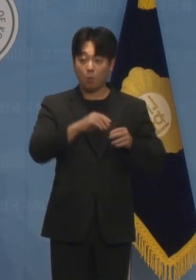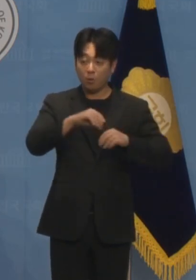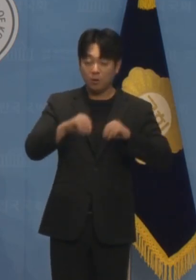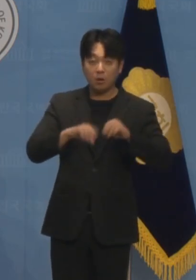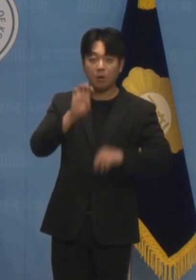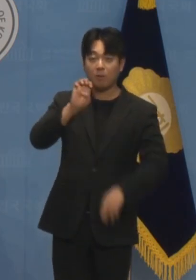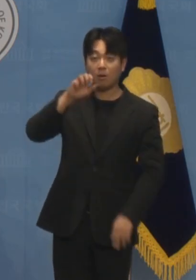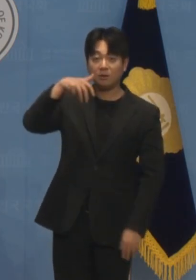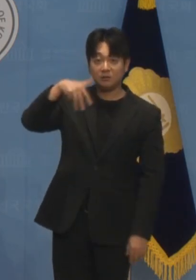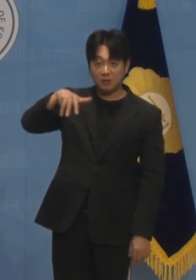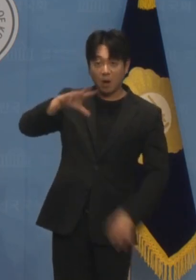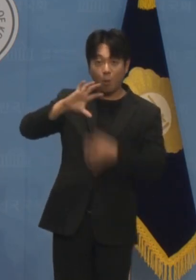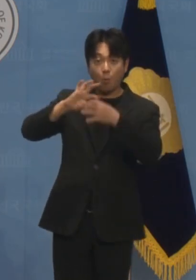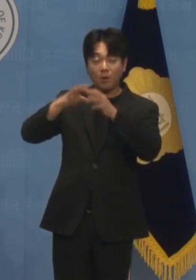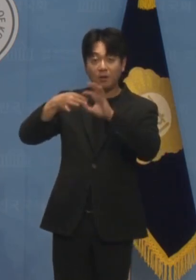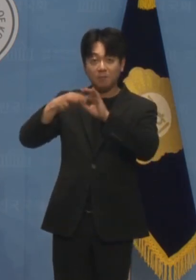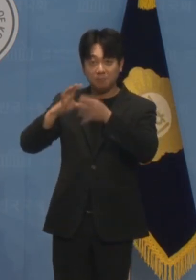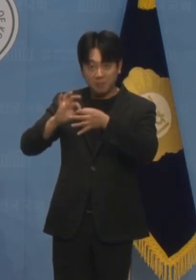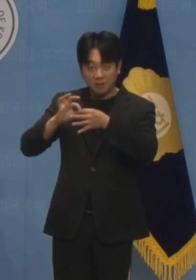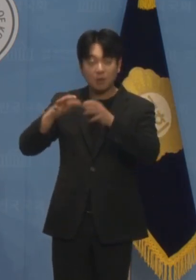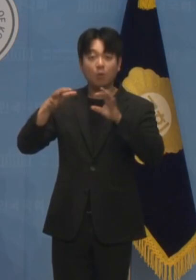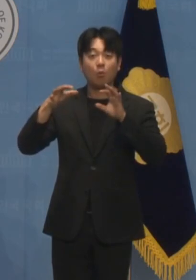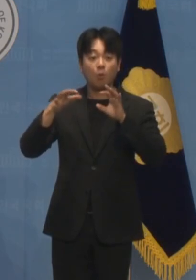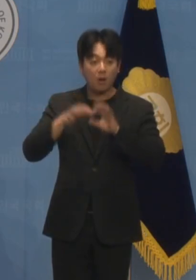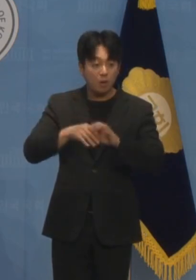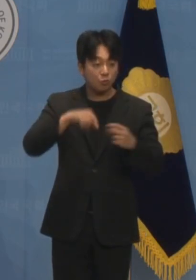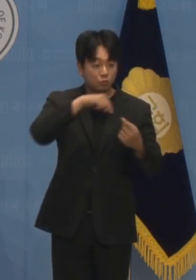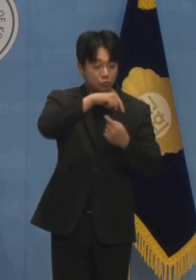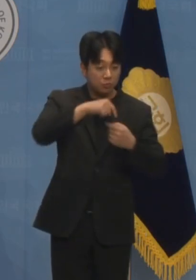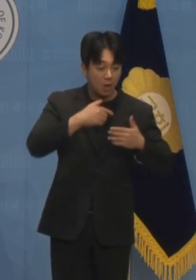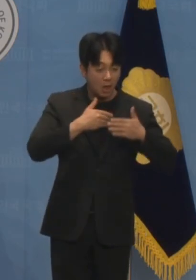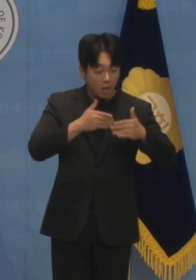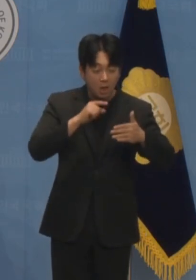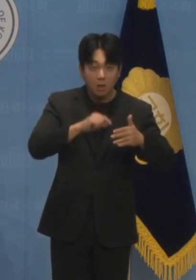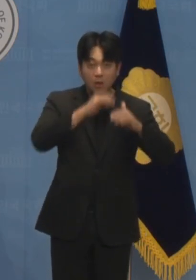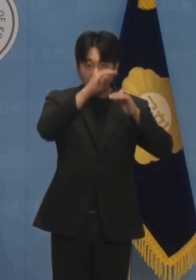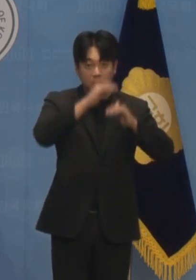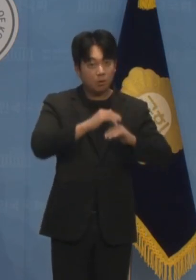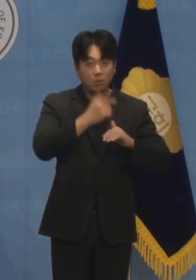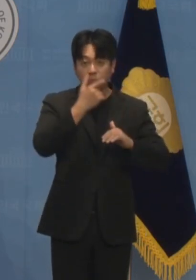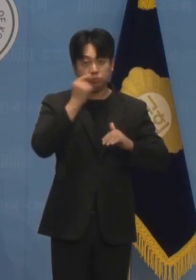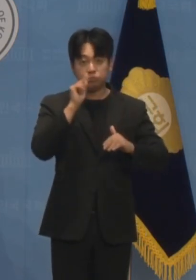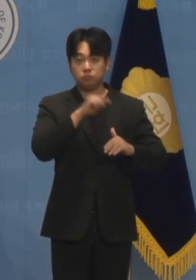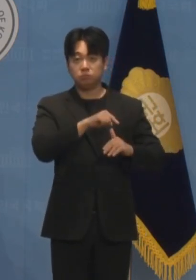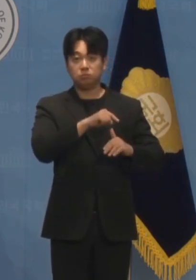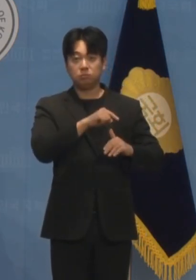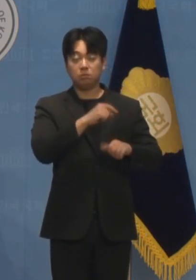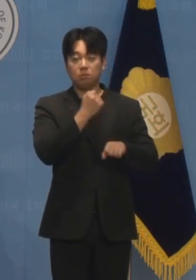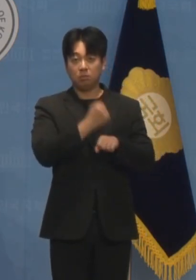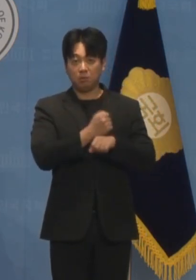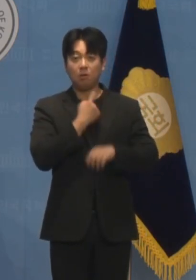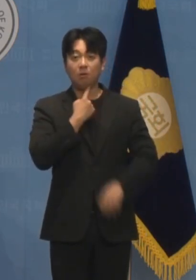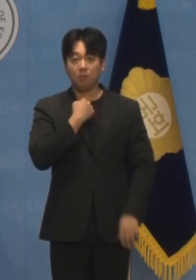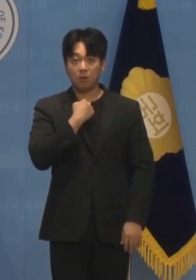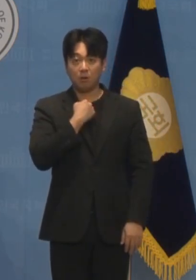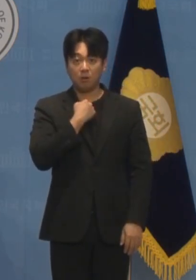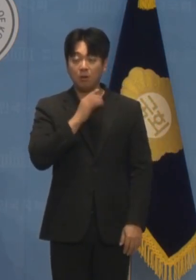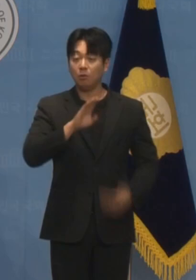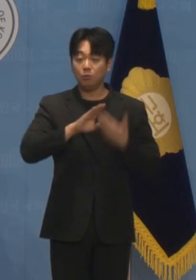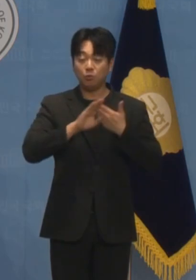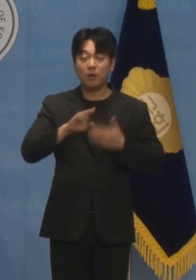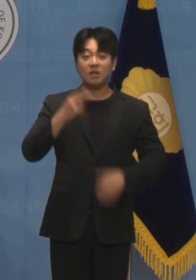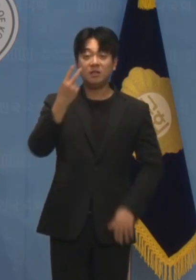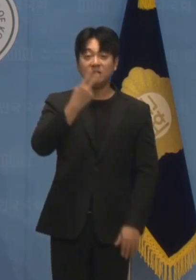조성과 운영자금 등 필수 경비가 부족해 이를 충당하고자 2023년에는